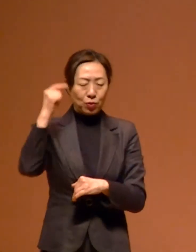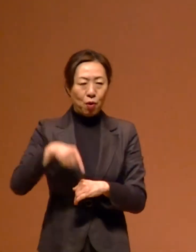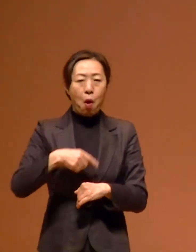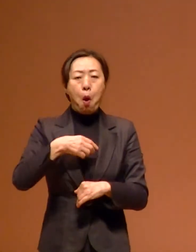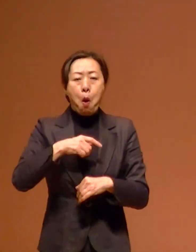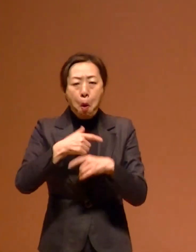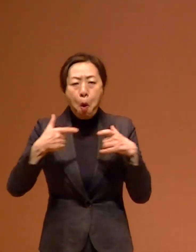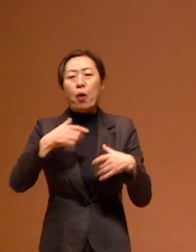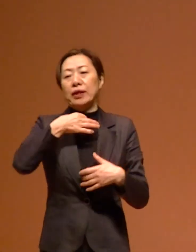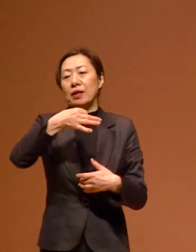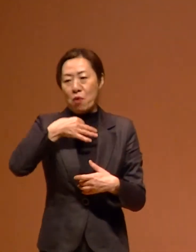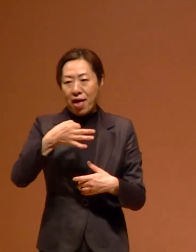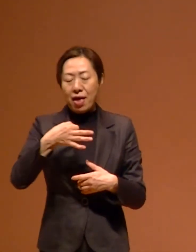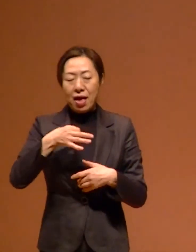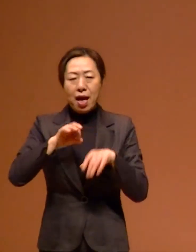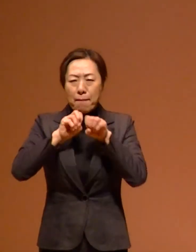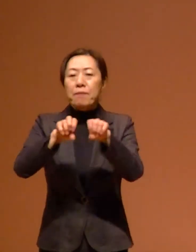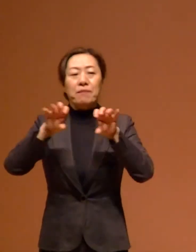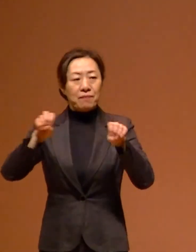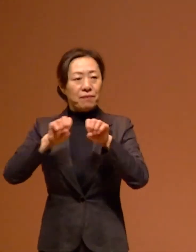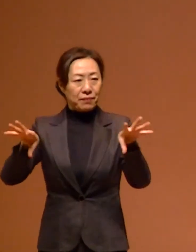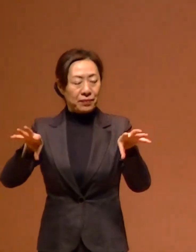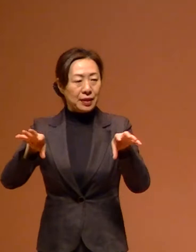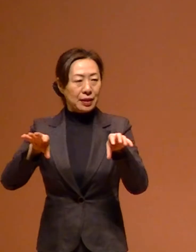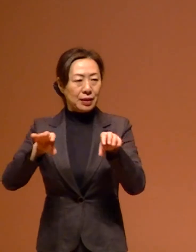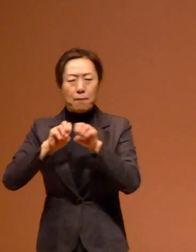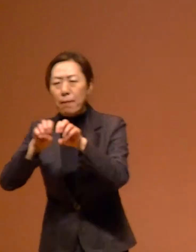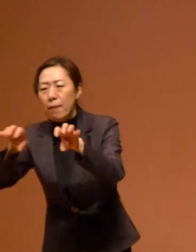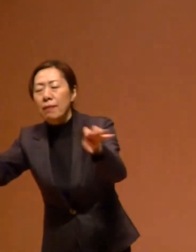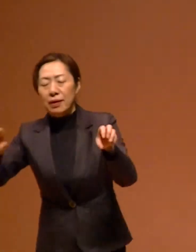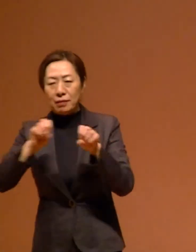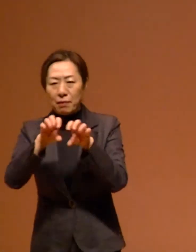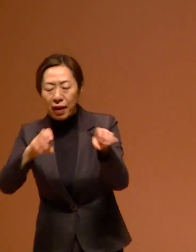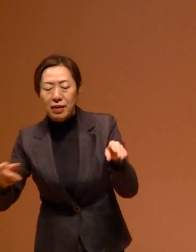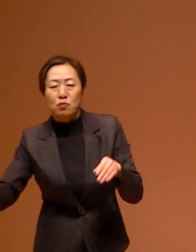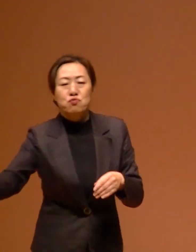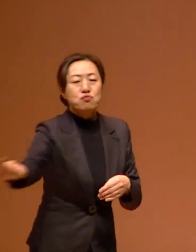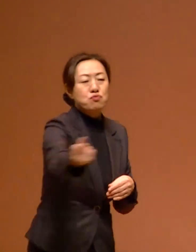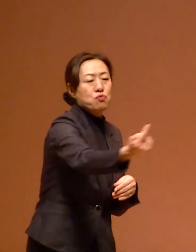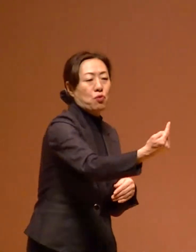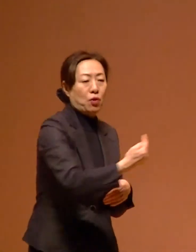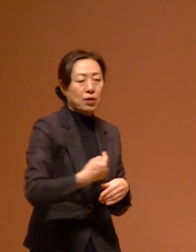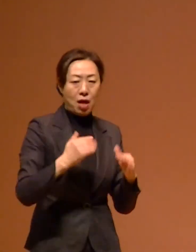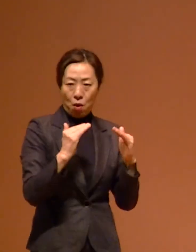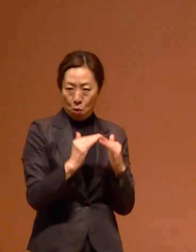津波来るぞということで、回って家まで戻ってきて、